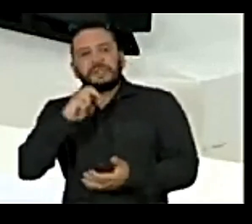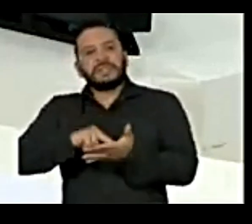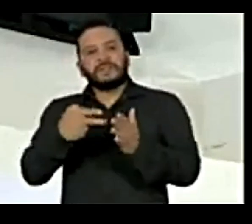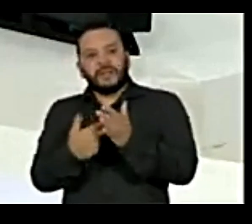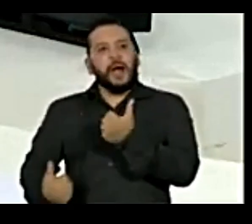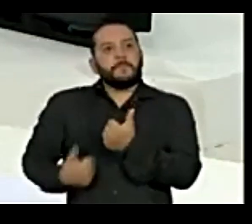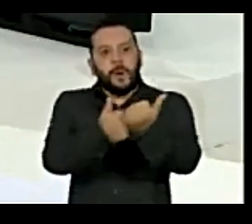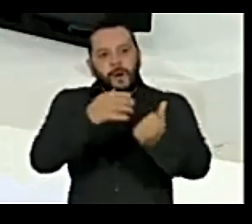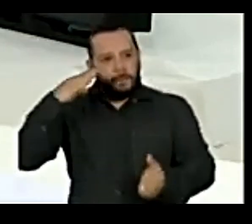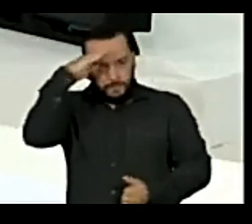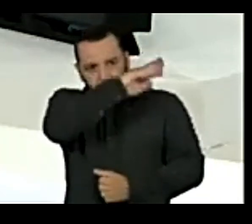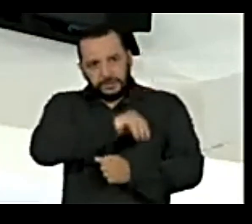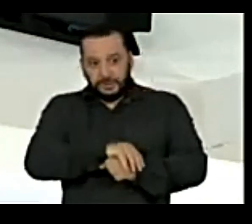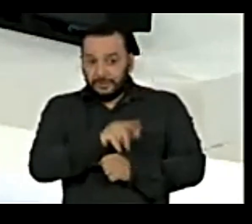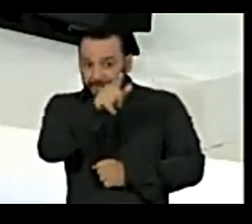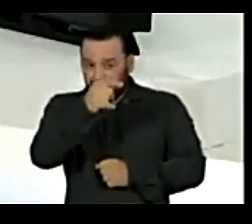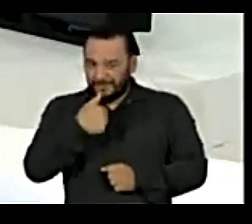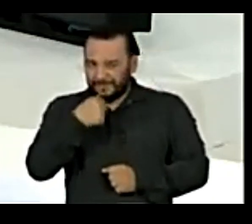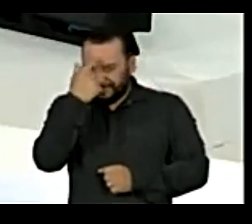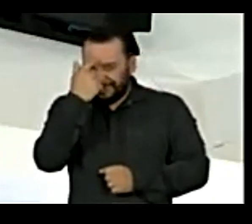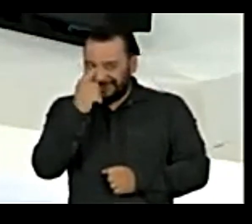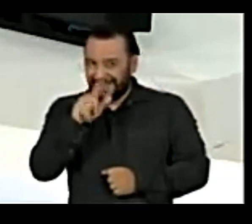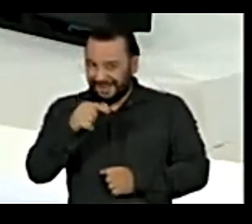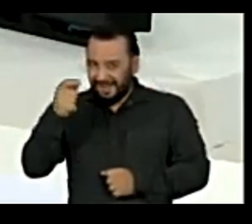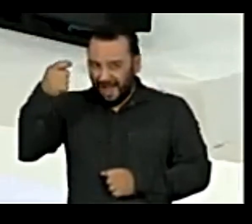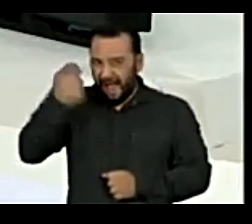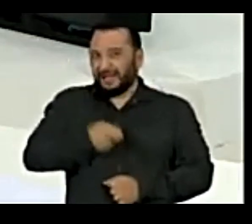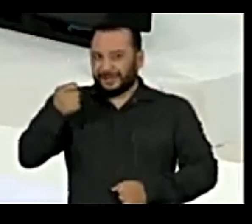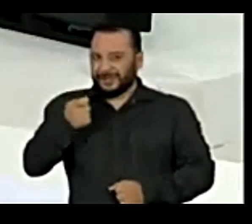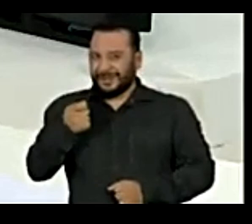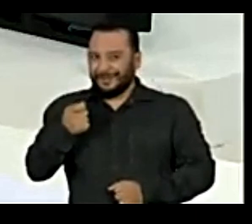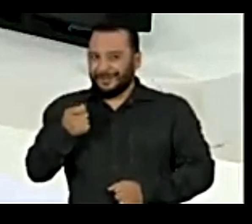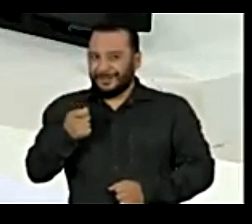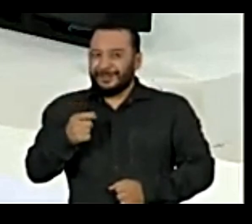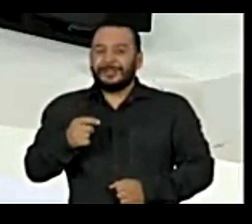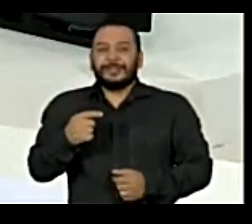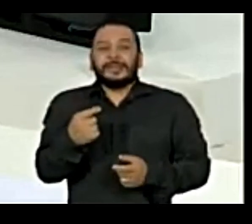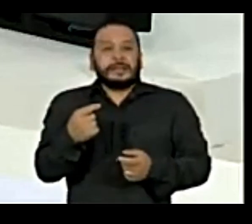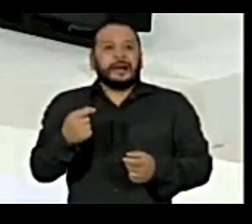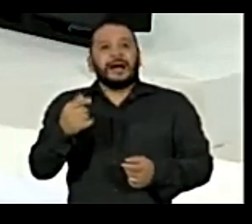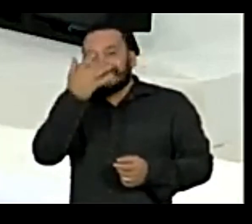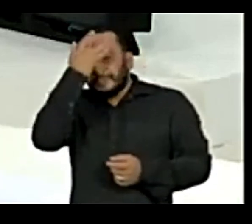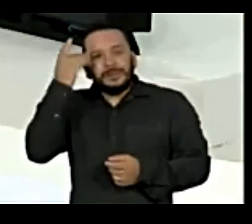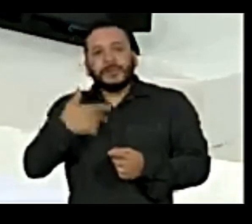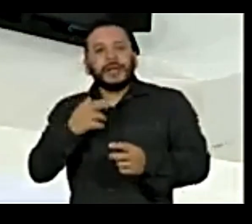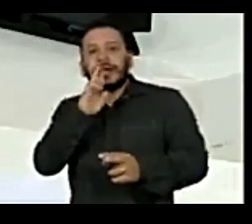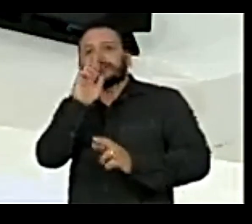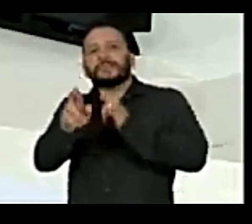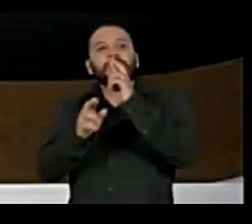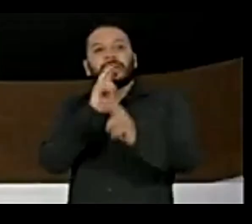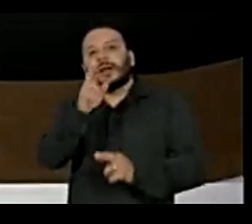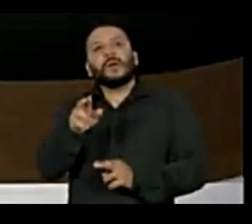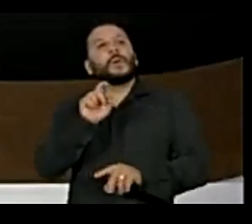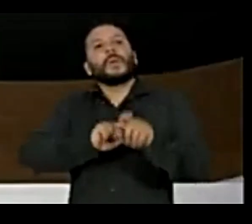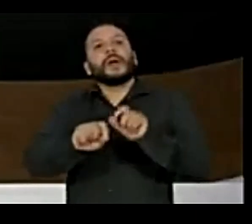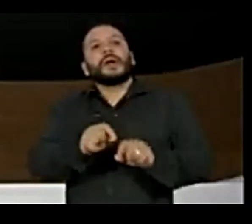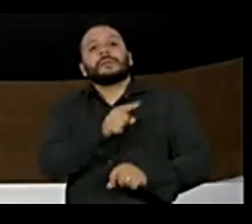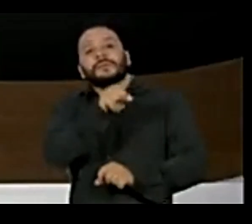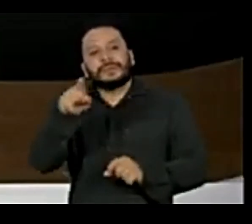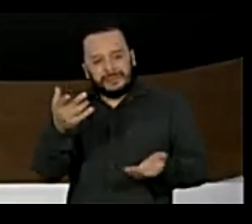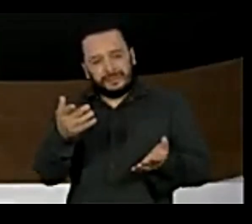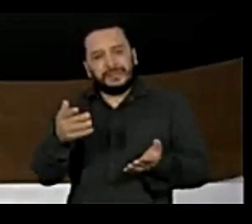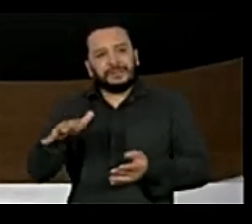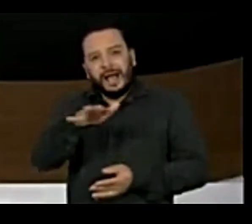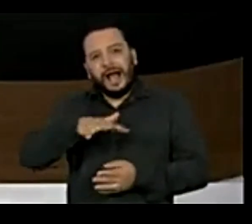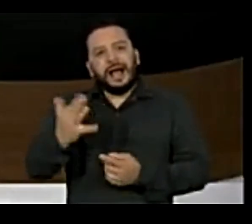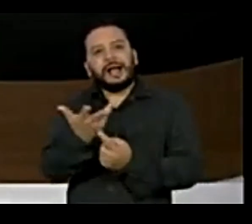que pegou muito pesado, qual foi a reação que você colheu dos seus pares e de outros integrantes da classe artística,